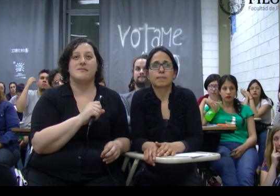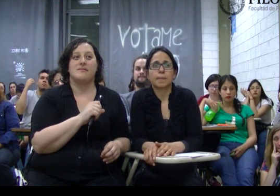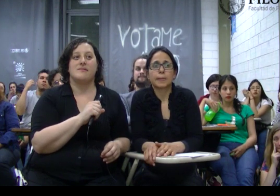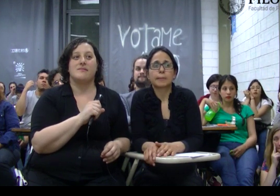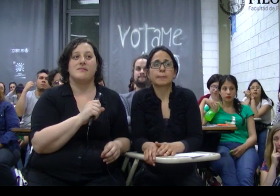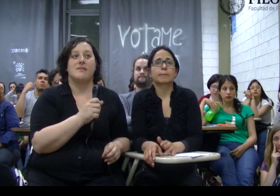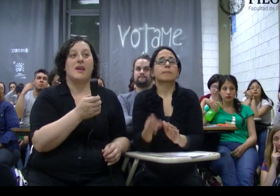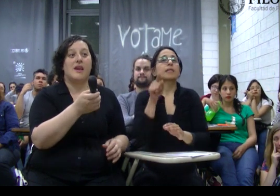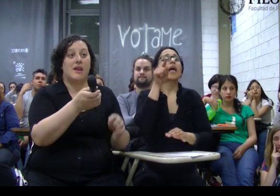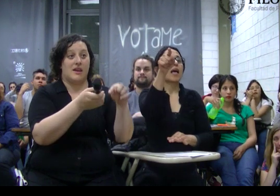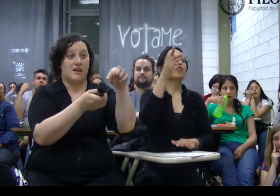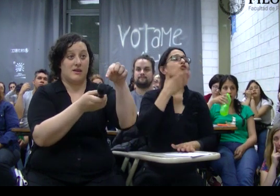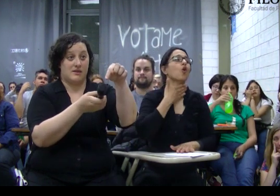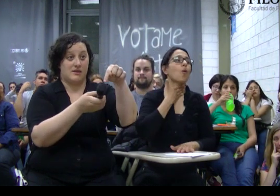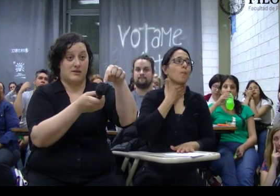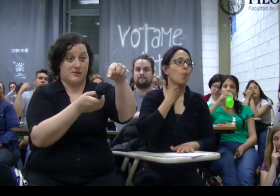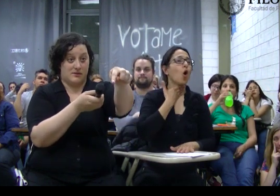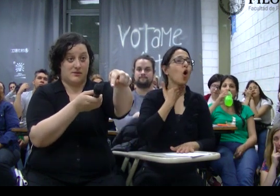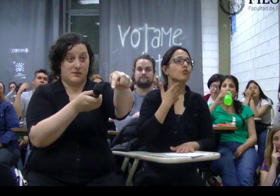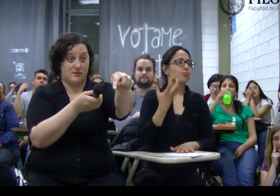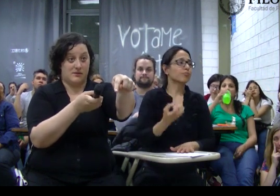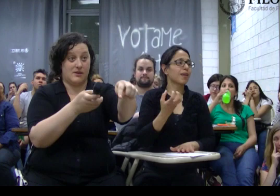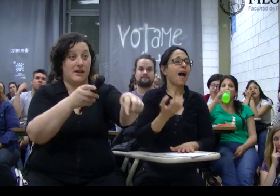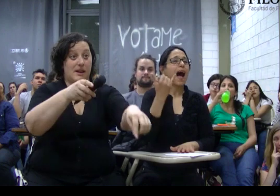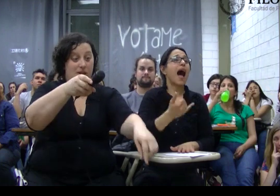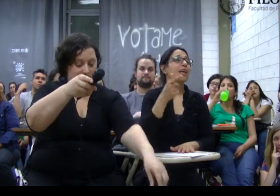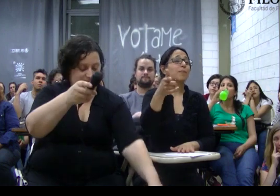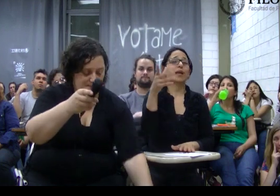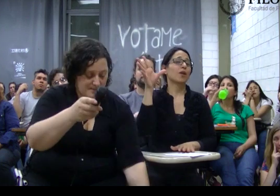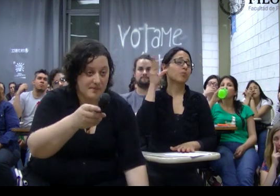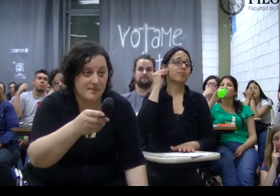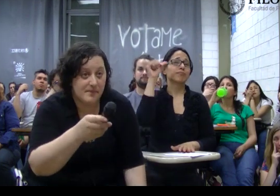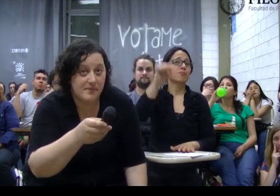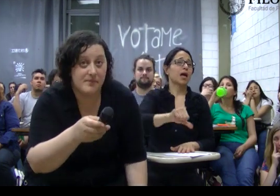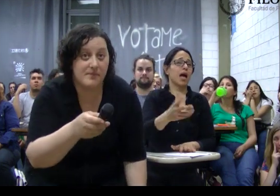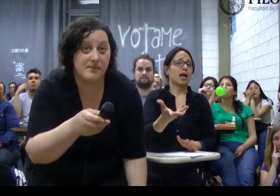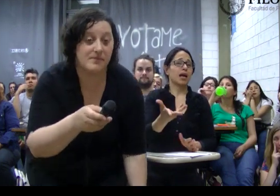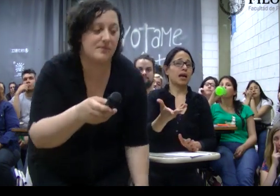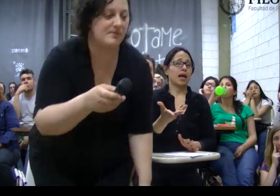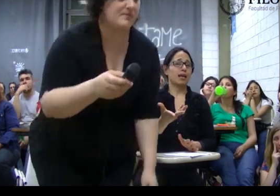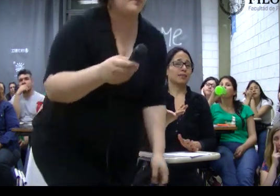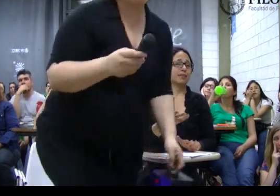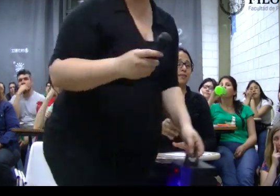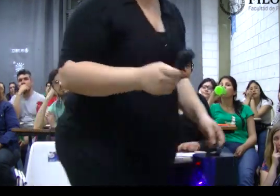Esto tiene voz en off, pero no van a poder escuchar. A ver.